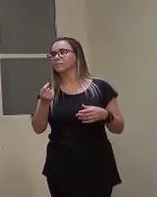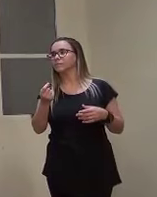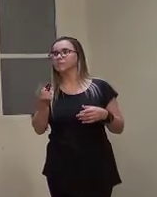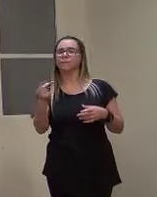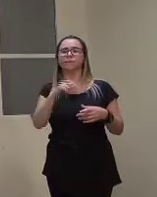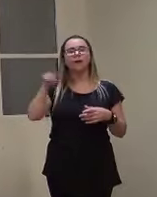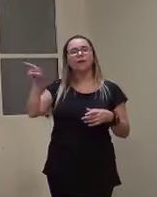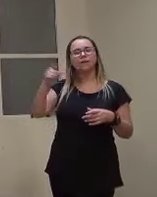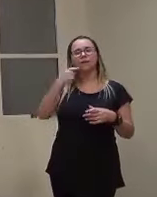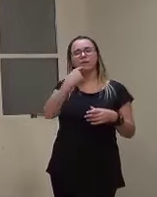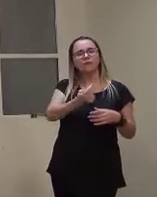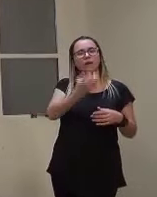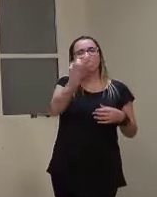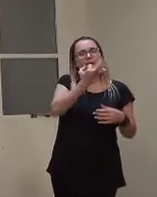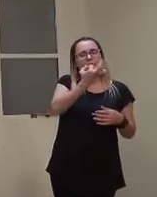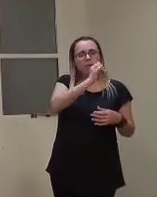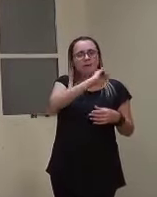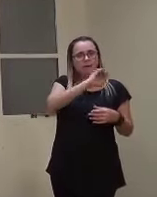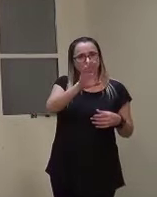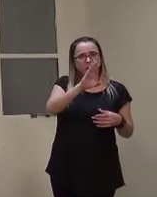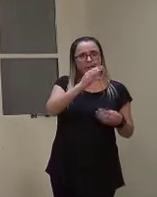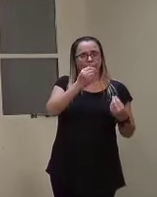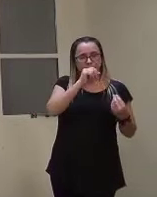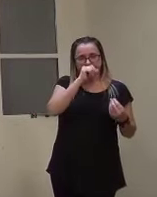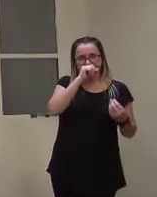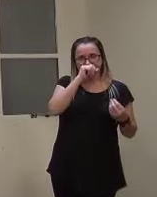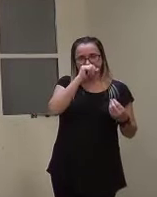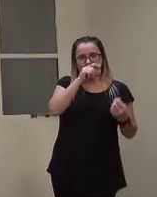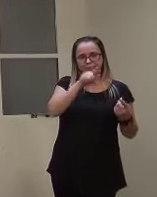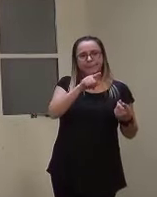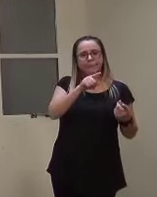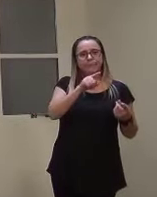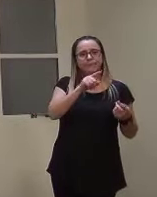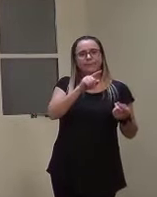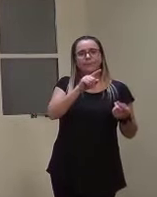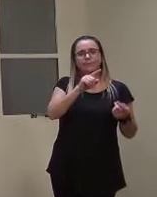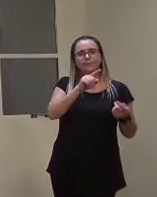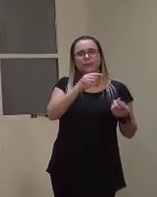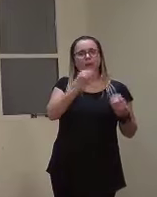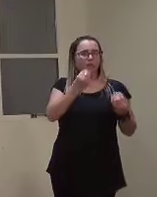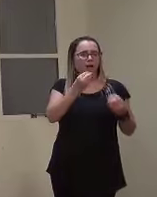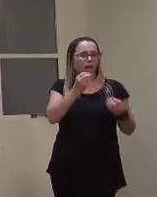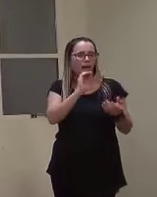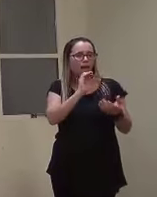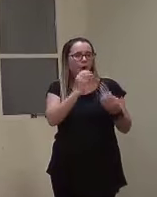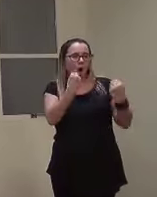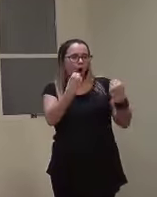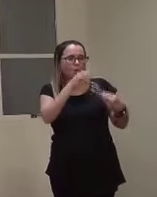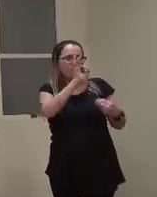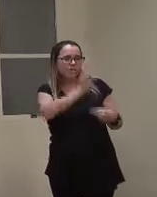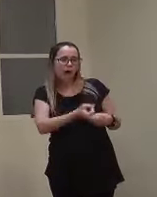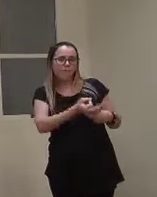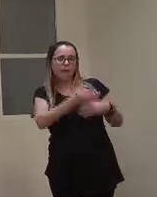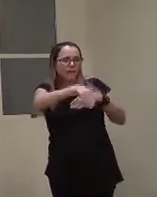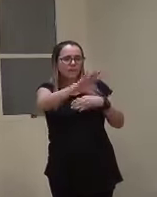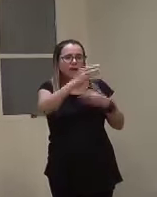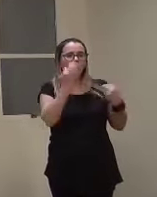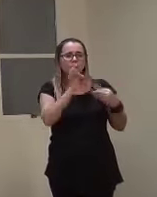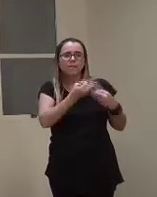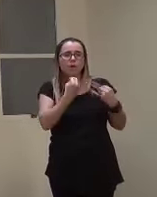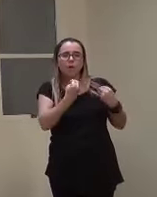remitía cuáles son los referentes con la referencia para decir si algo es bueno o es malo